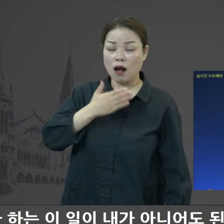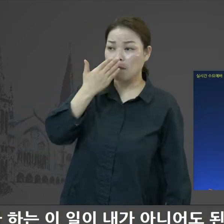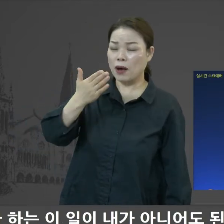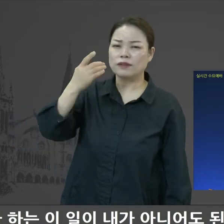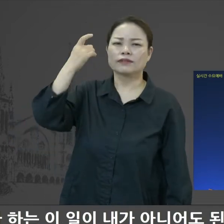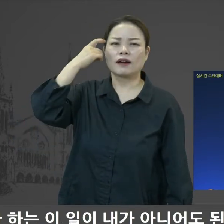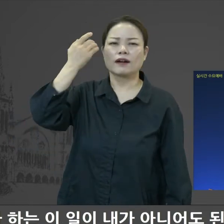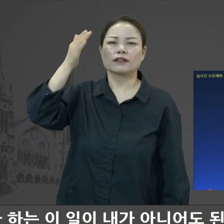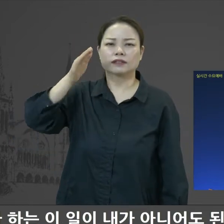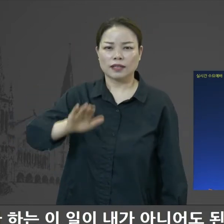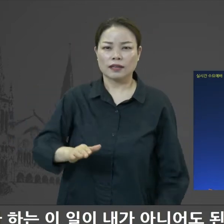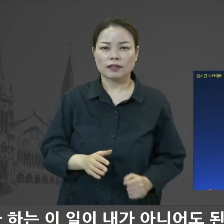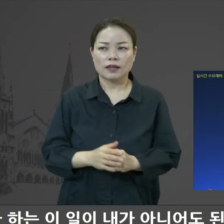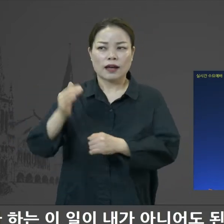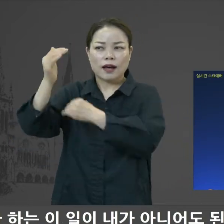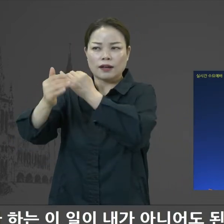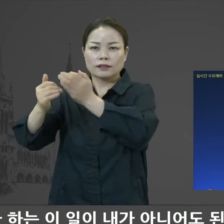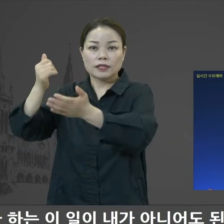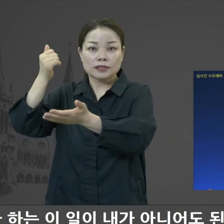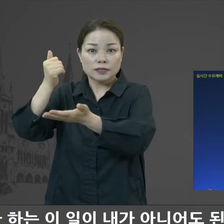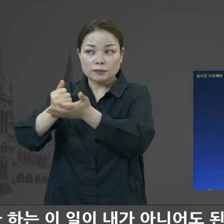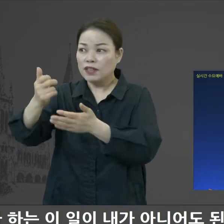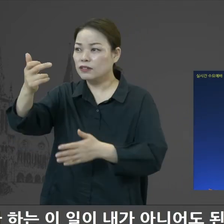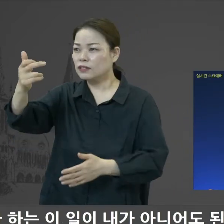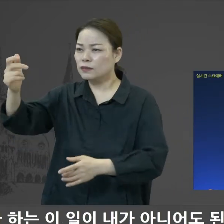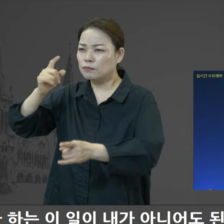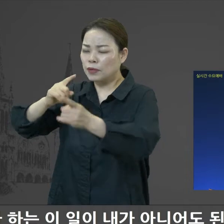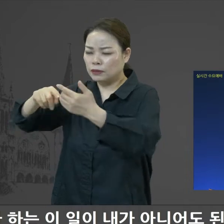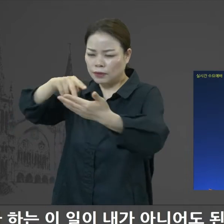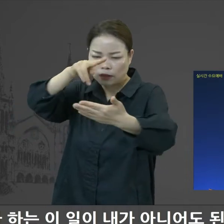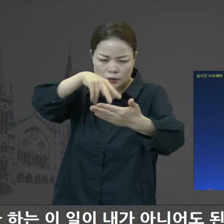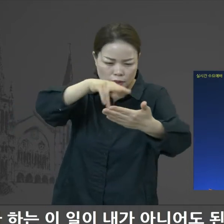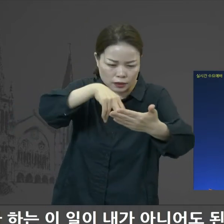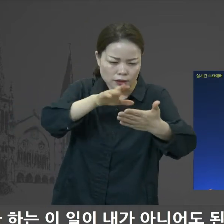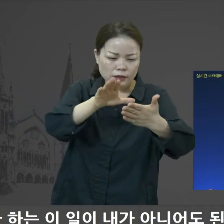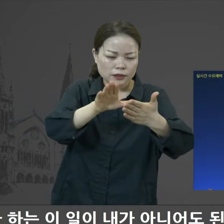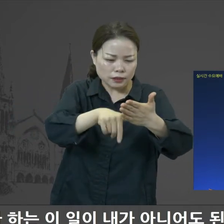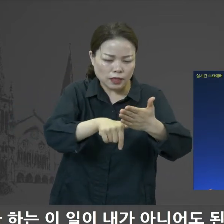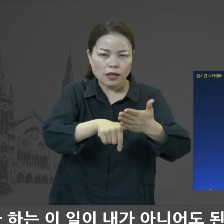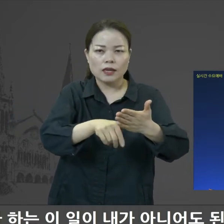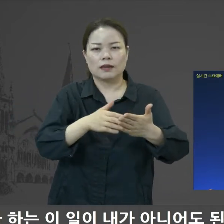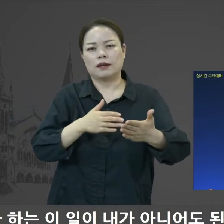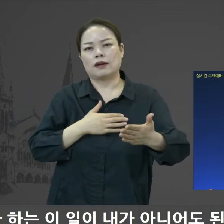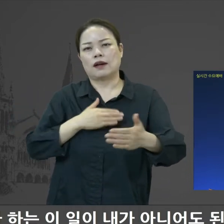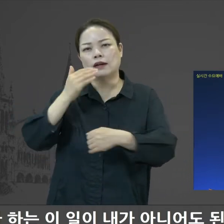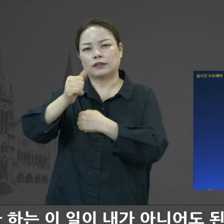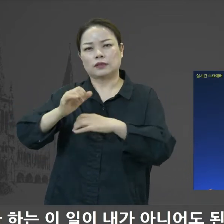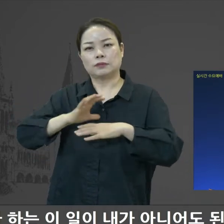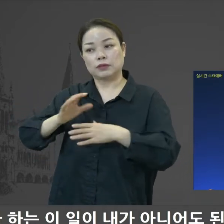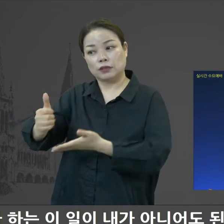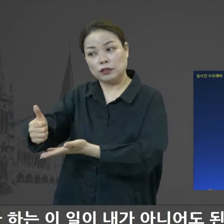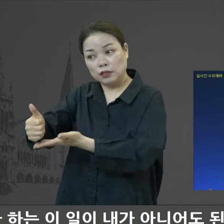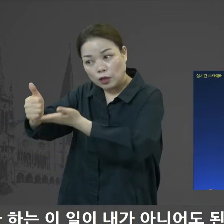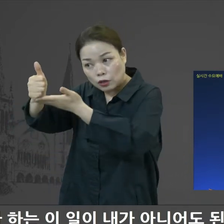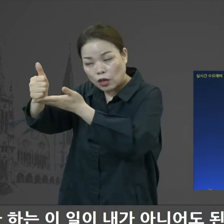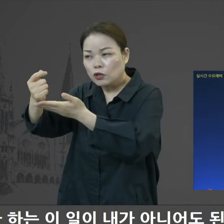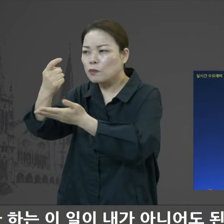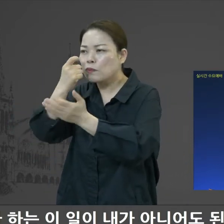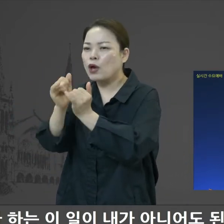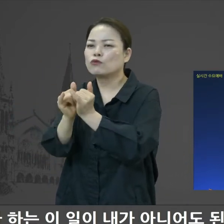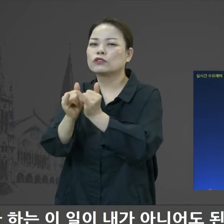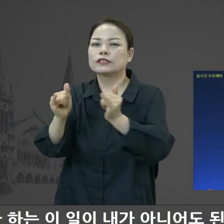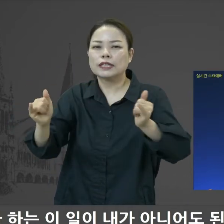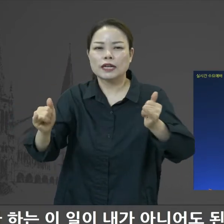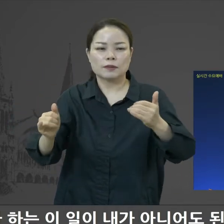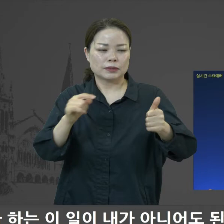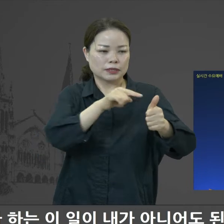생각이 드는데, 하나님의 크심, 말씀을 읽을 때 그 크심 앞에 하나님 경외하기를 배우는 사람은 이 일은